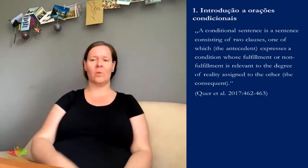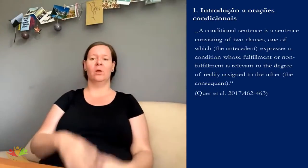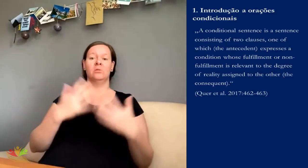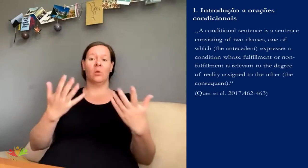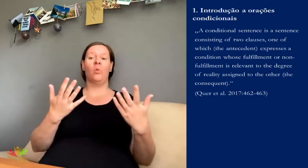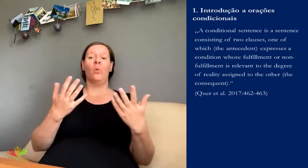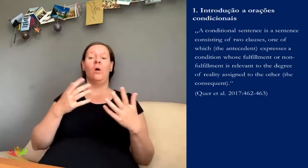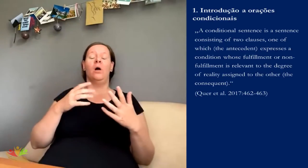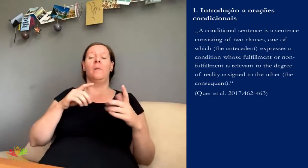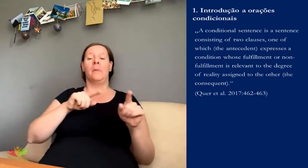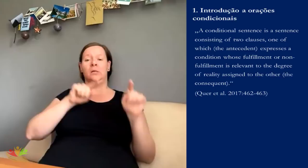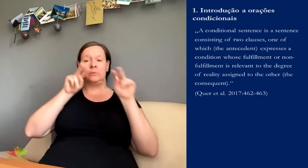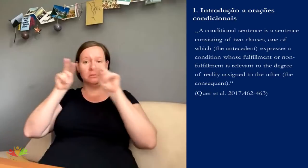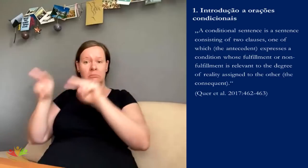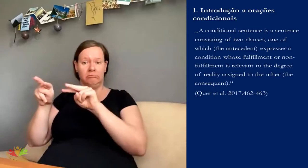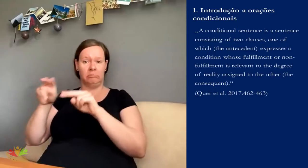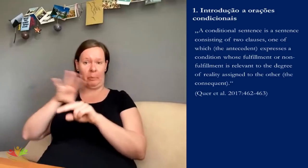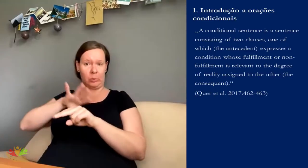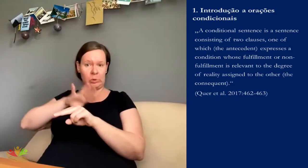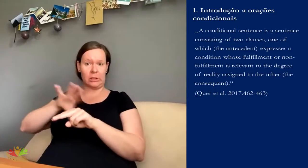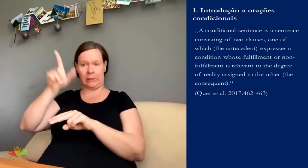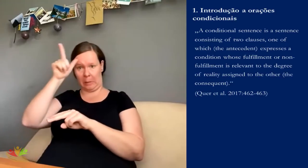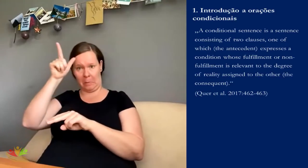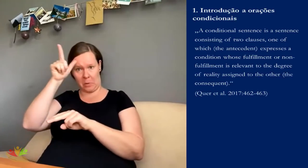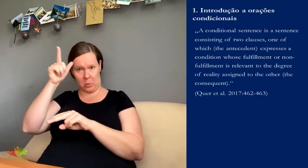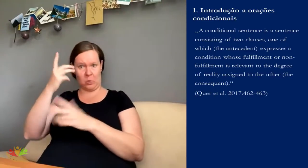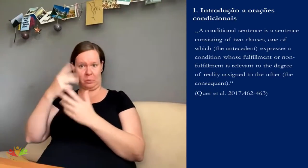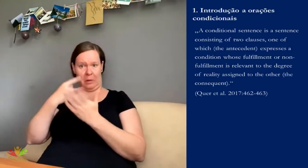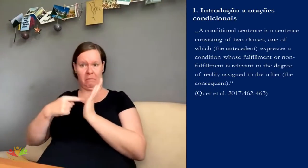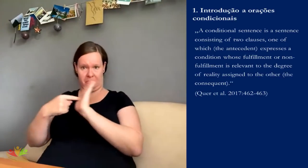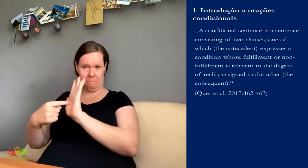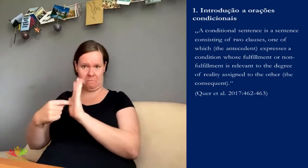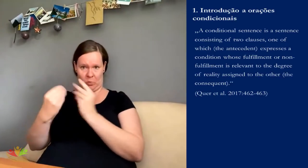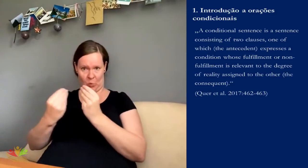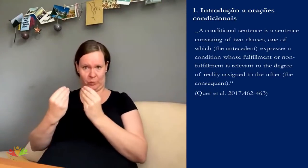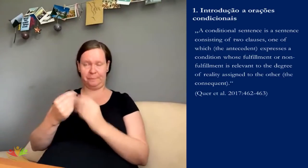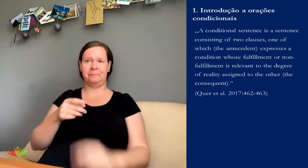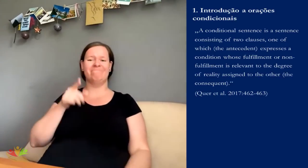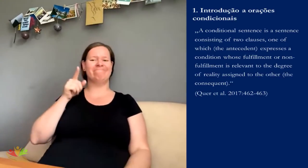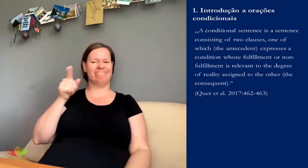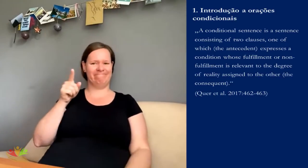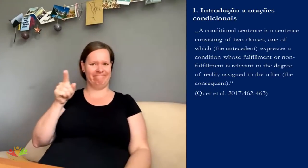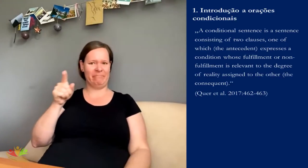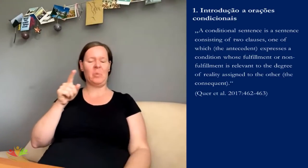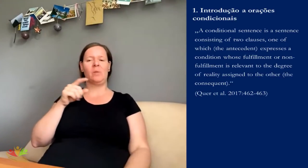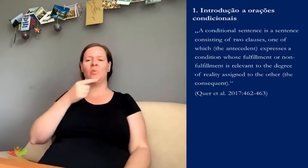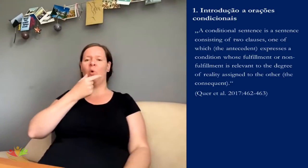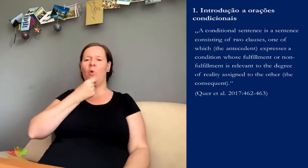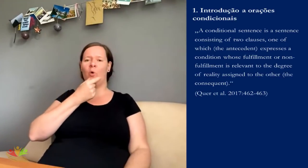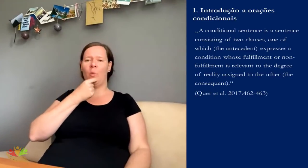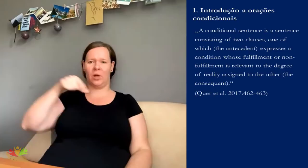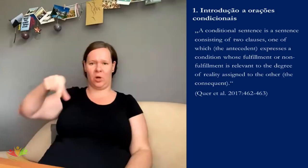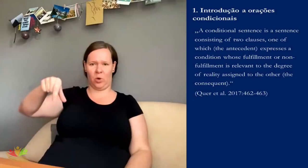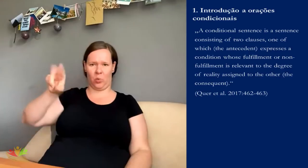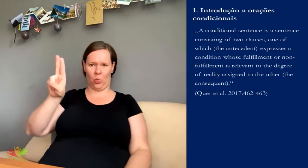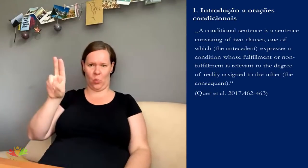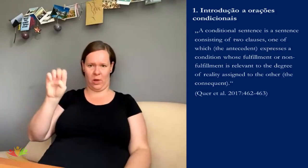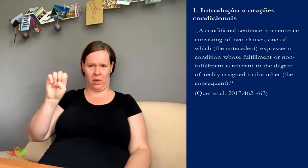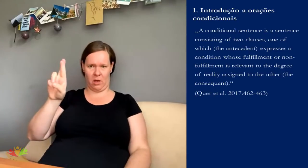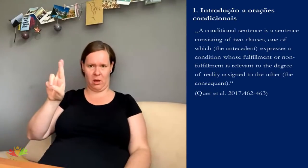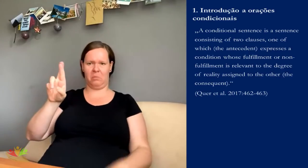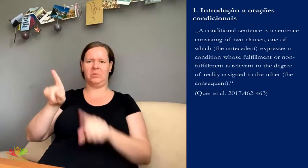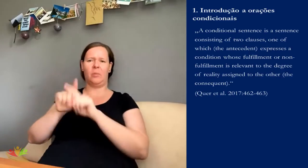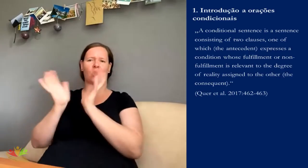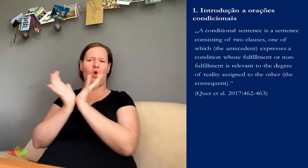se amanhã fizer sol, eu vou para a praia. É uma sentença, né? Em alemão eu tenho também alguns